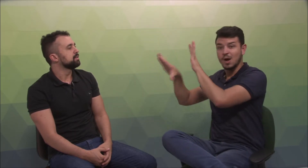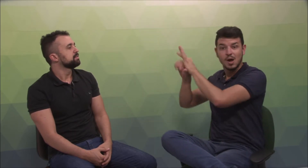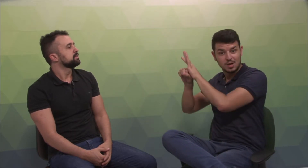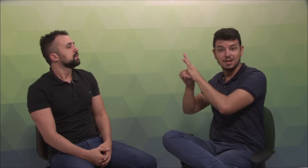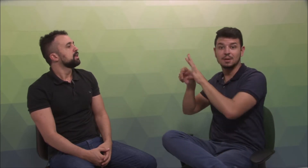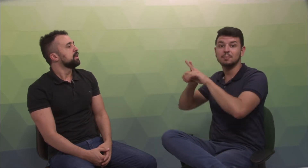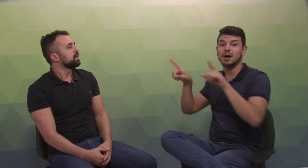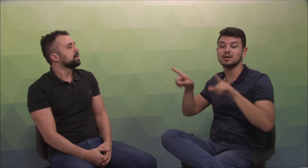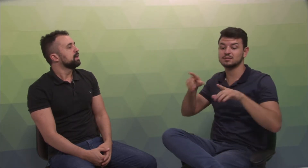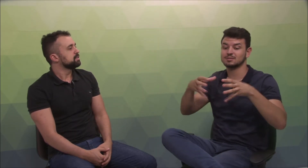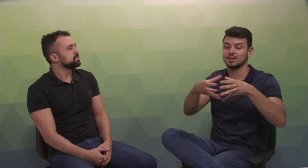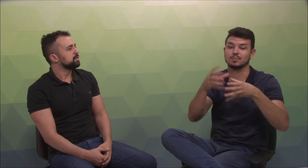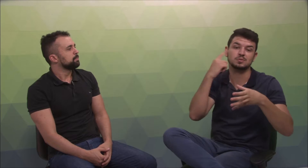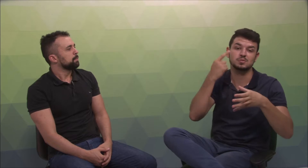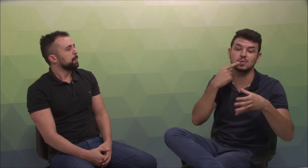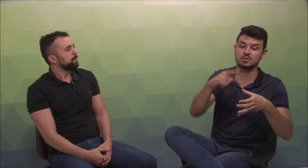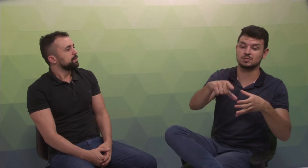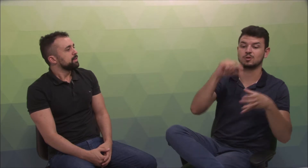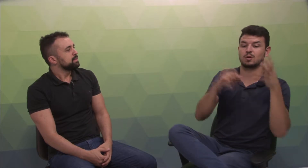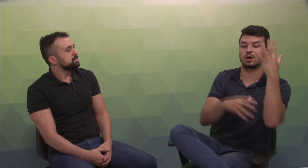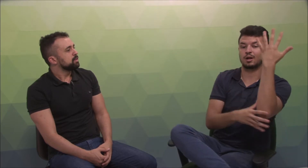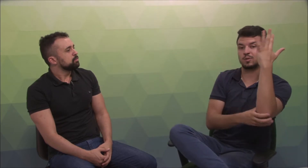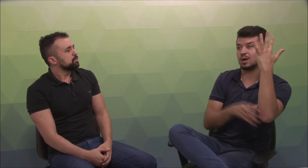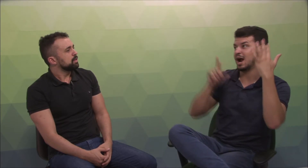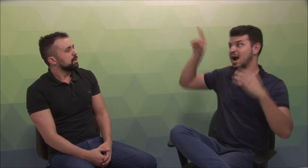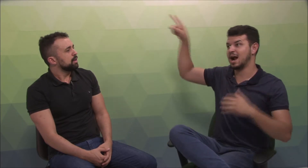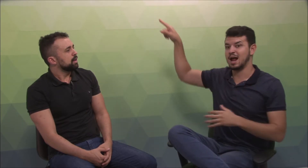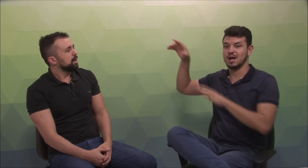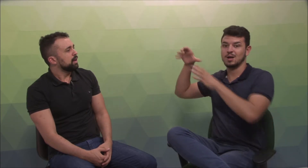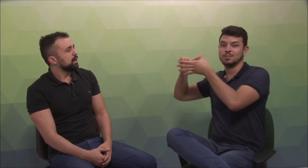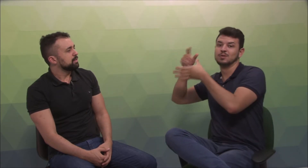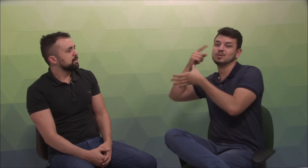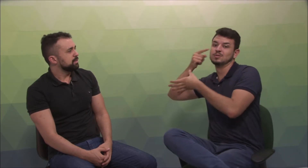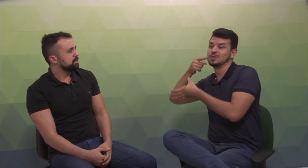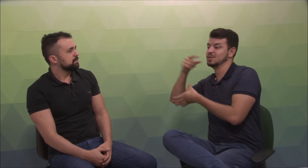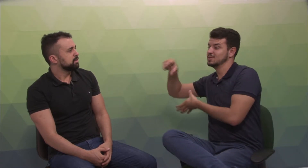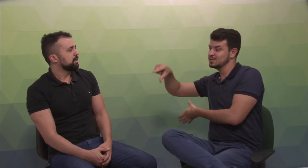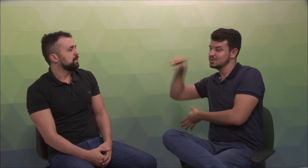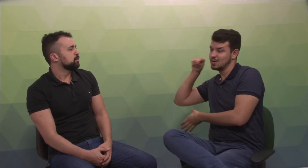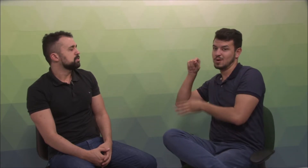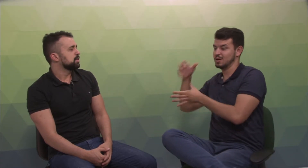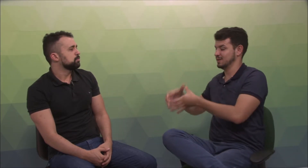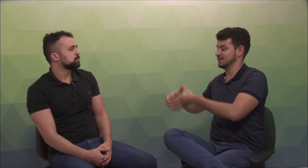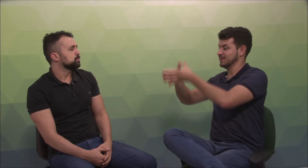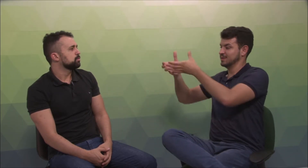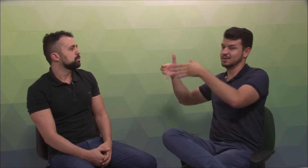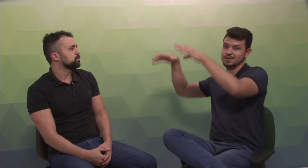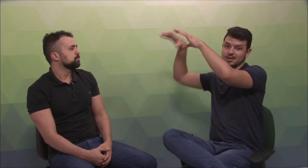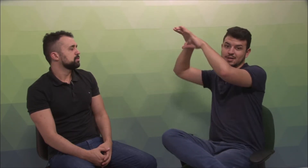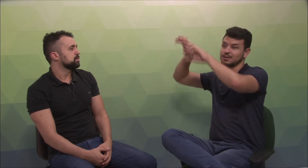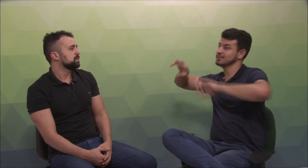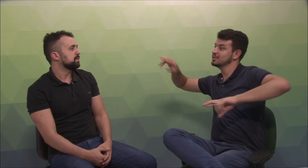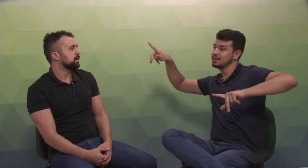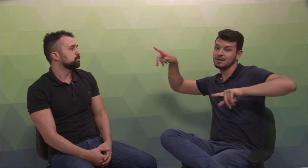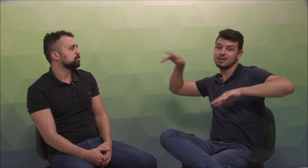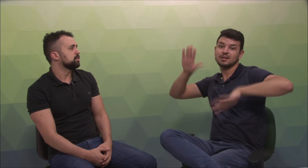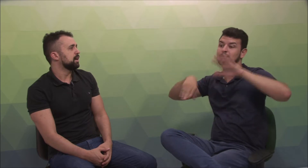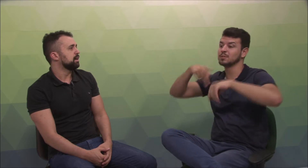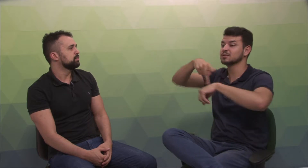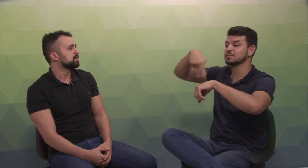lá é assim. Então, aqui, né, nós temos um sinal de árvore